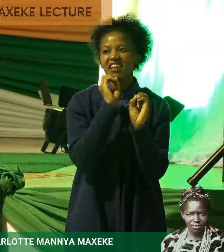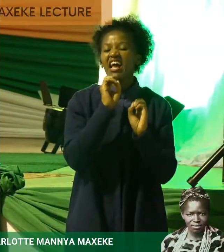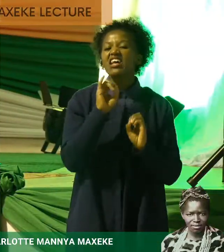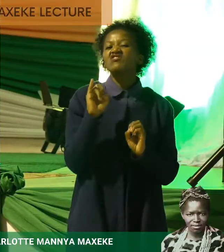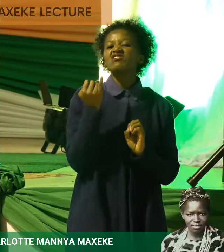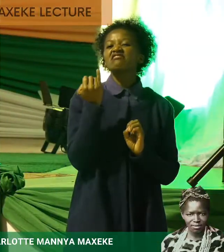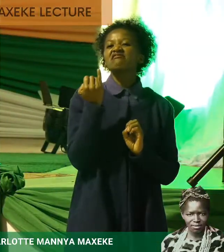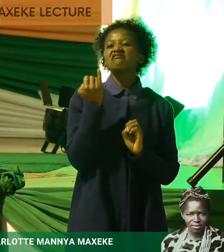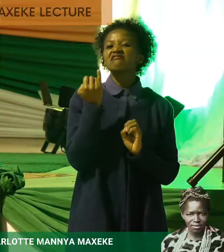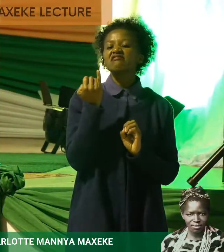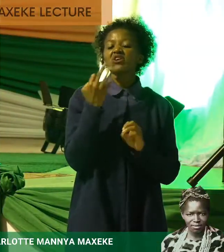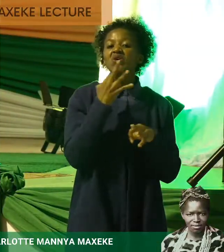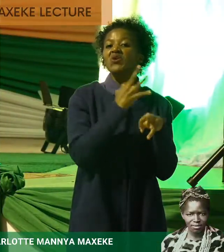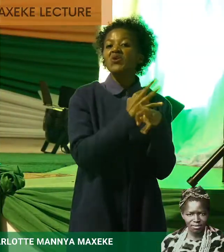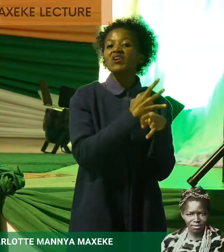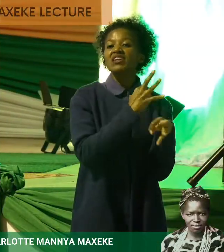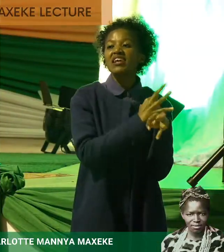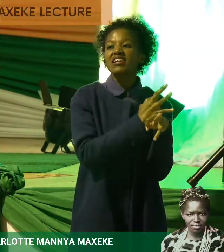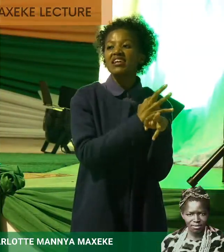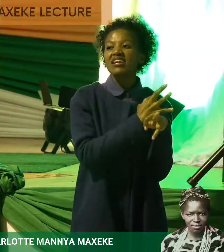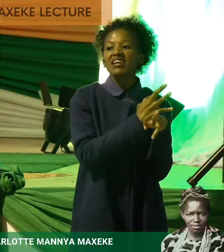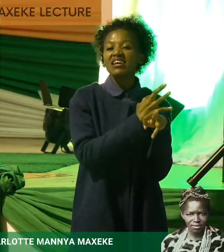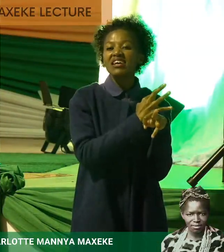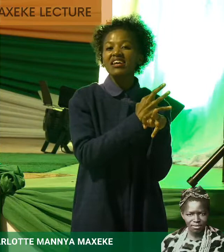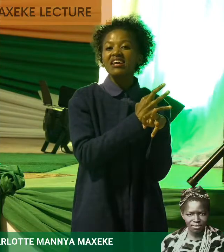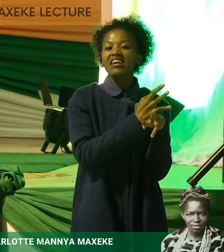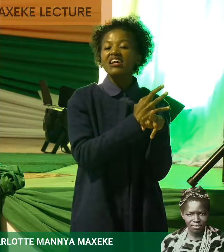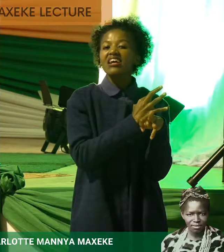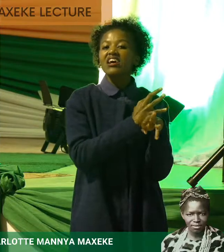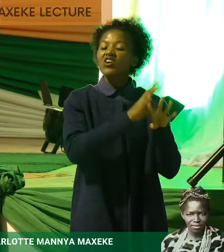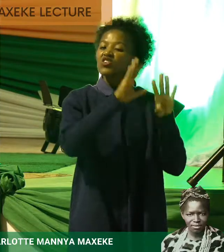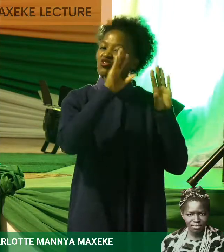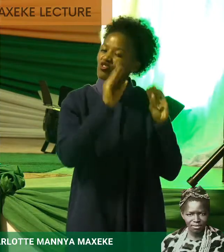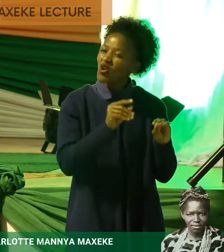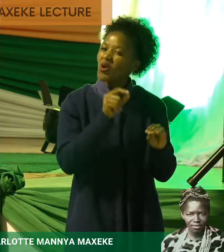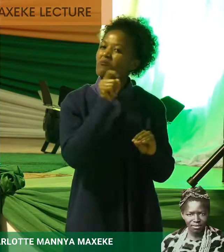uba ootata kanike niyeke le nto yenu.